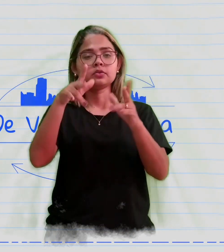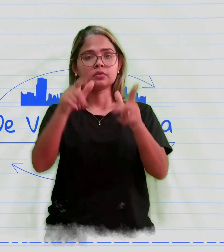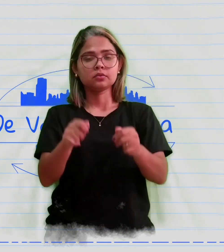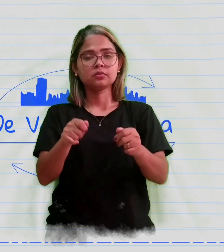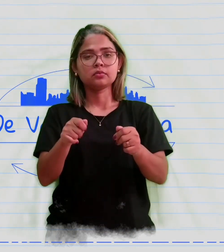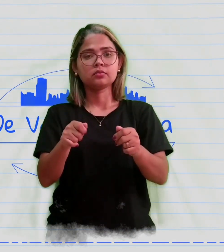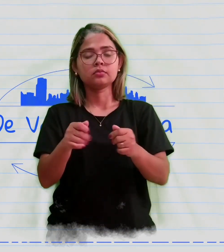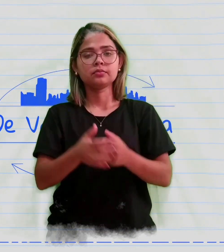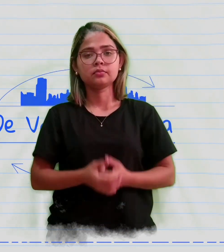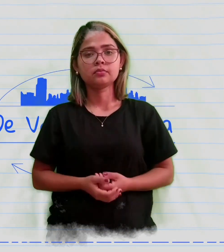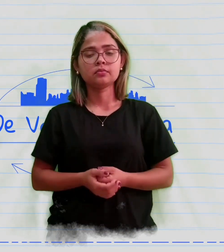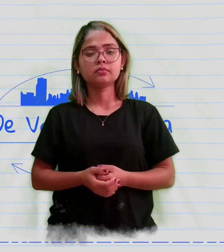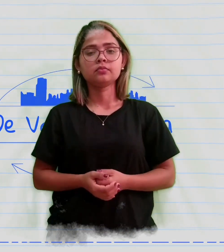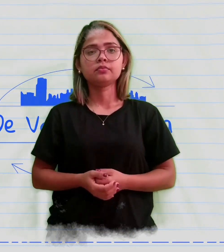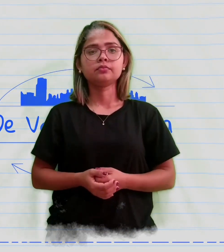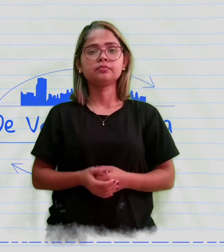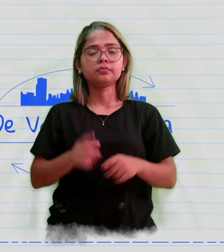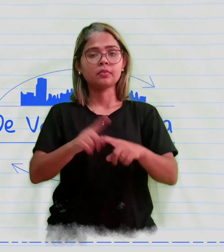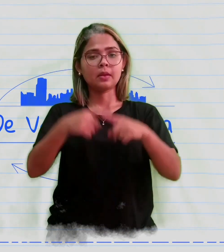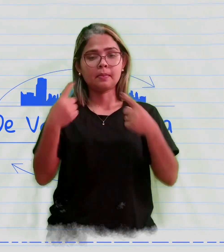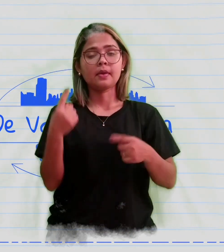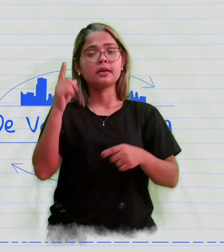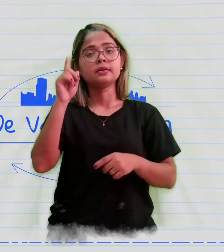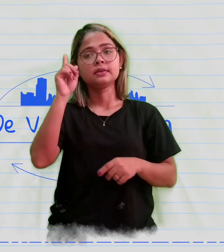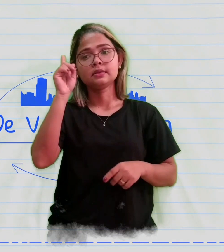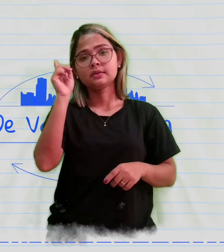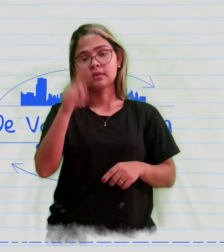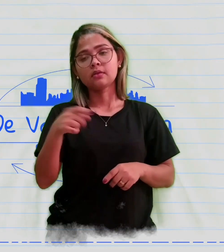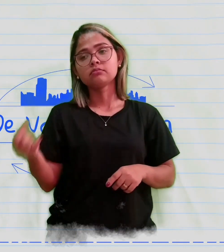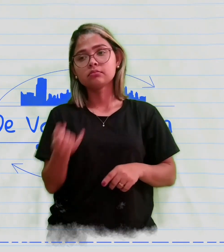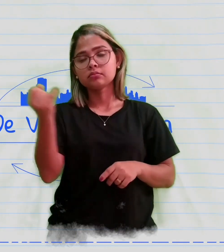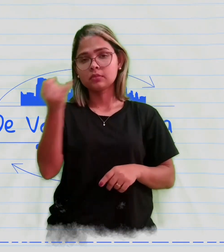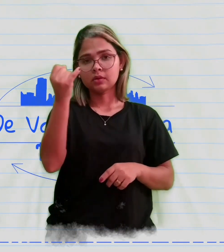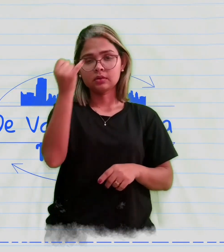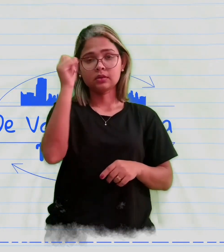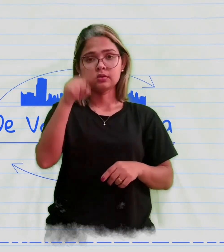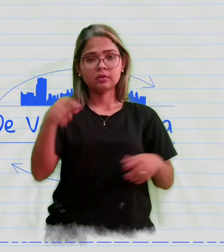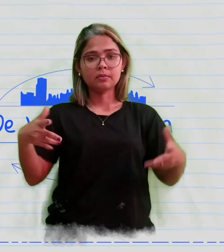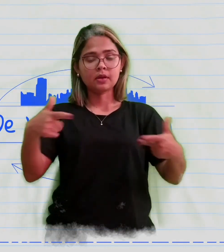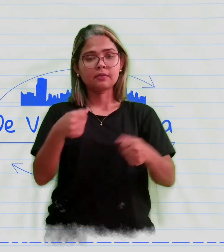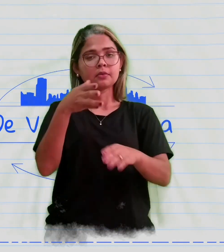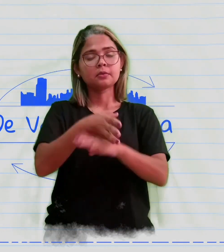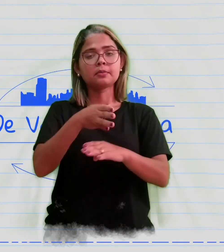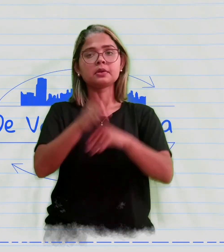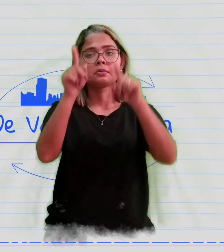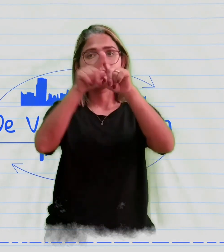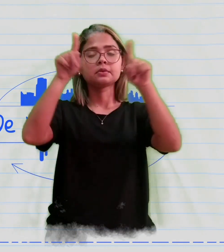a gente passa por essas coisas, mas vale muito a pena porque a gente se orgulha no final, né, de ter feito parte de um projeto tão incrível como